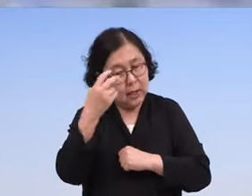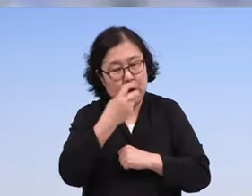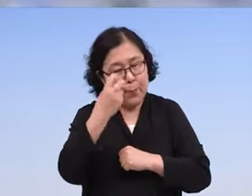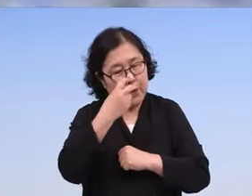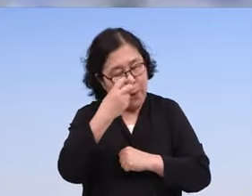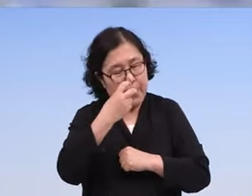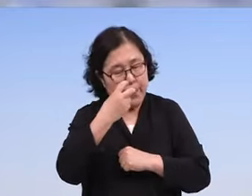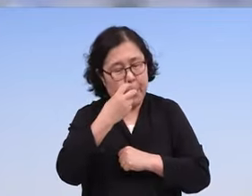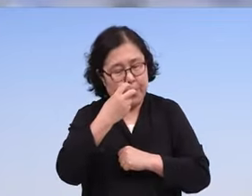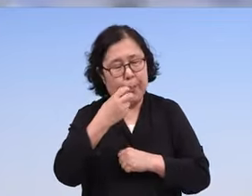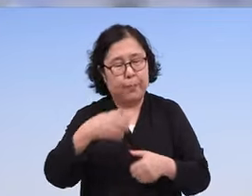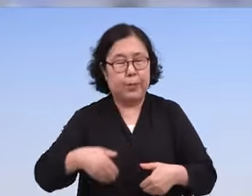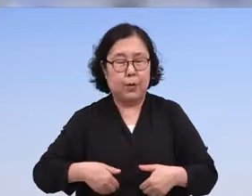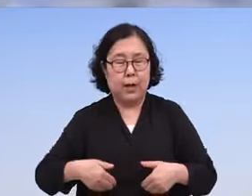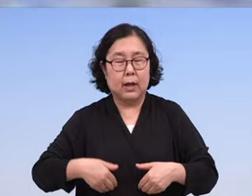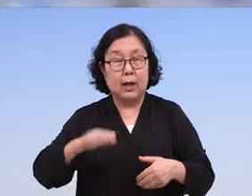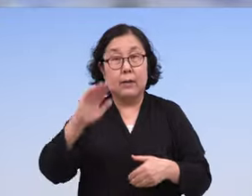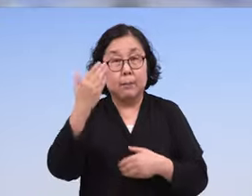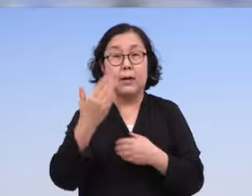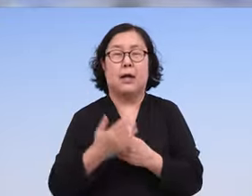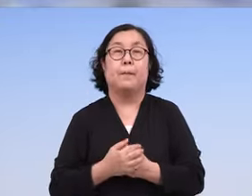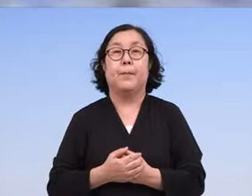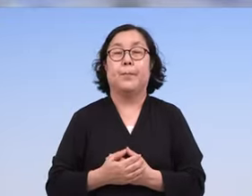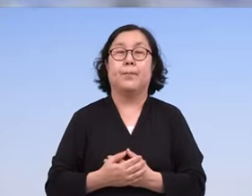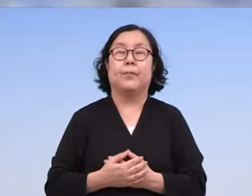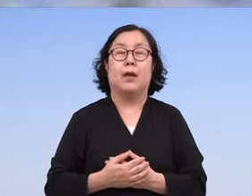점검하는데 너무 좋은 도구가 되는 거예요.